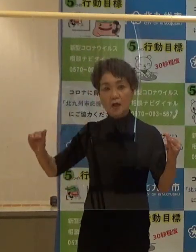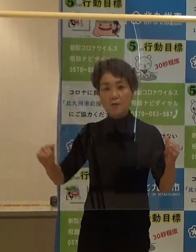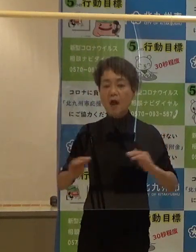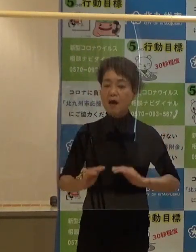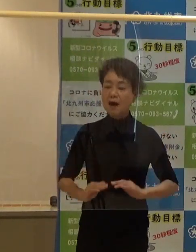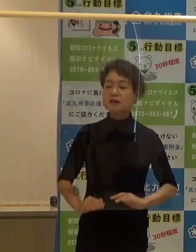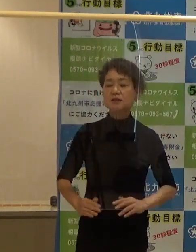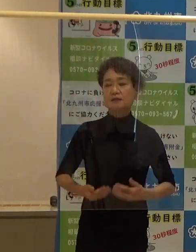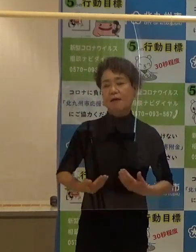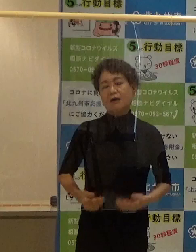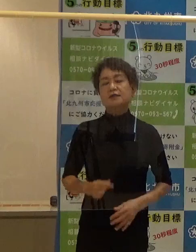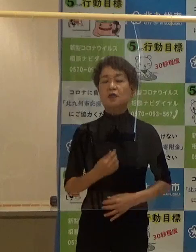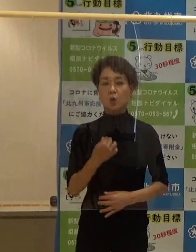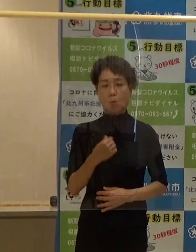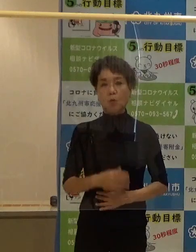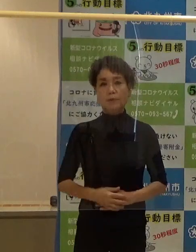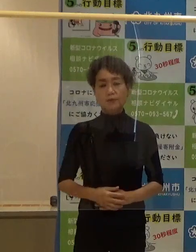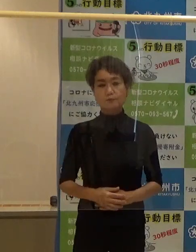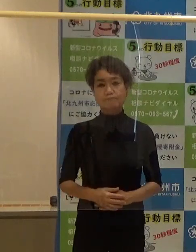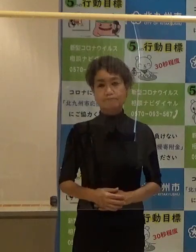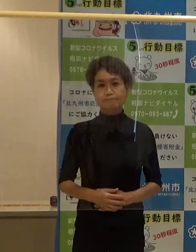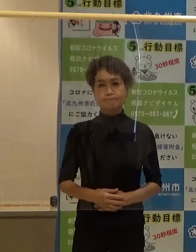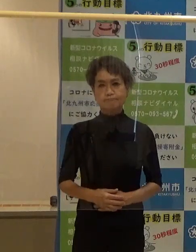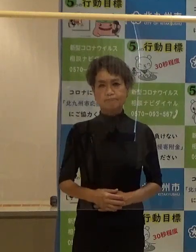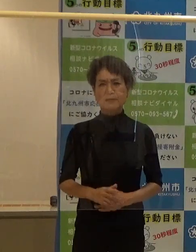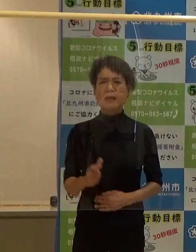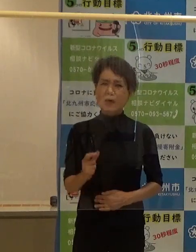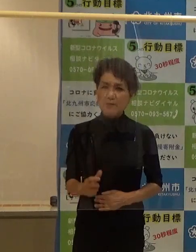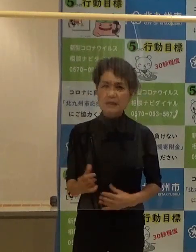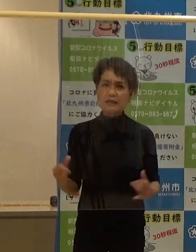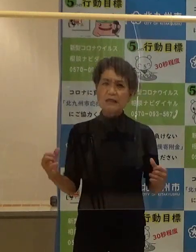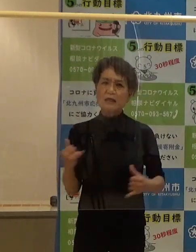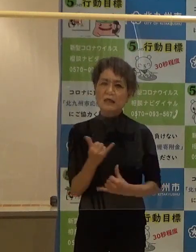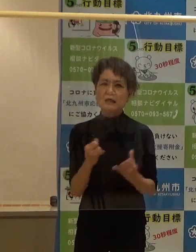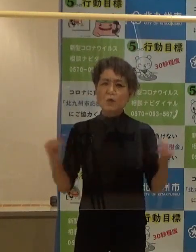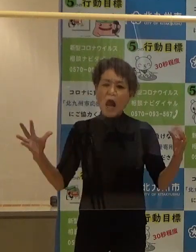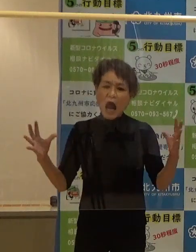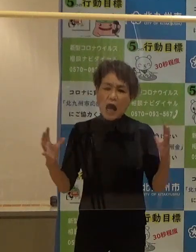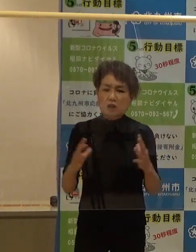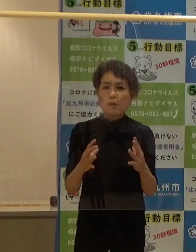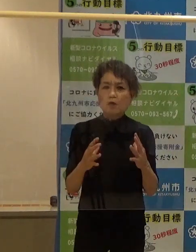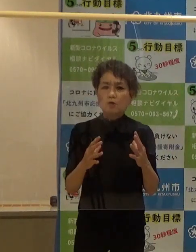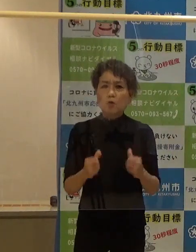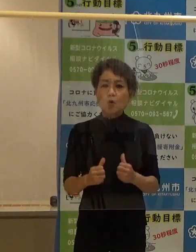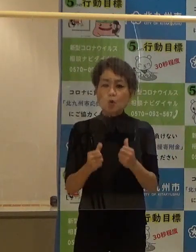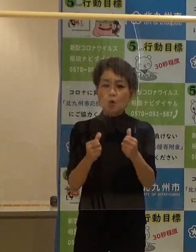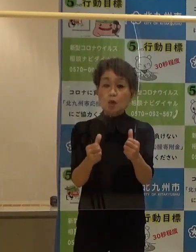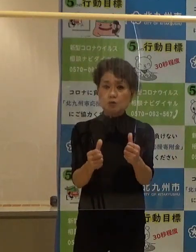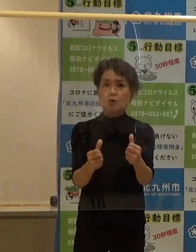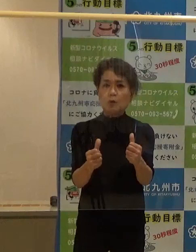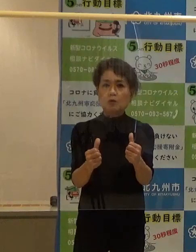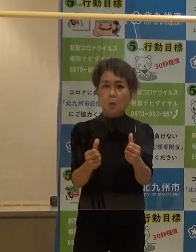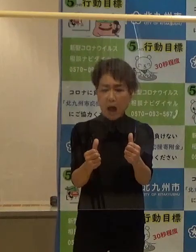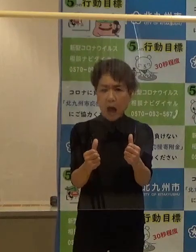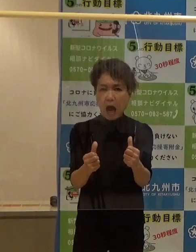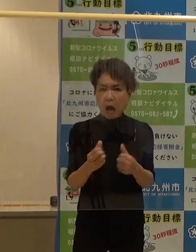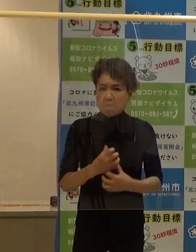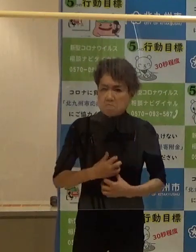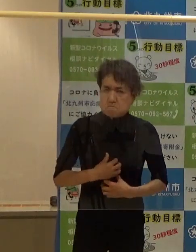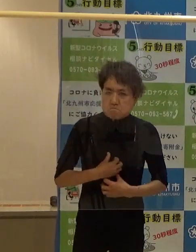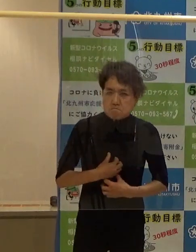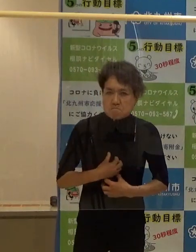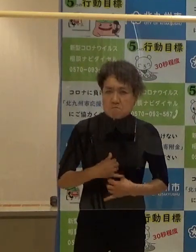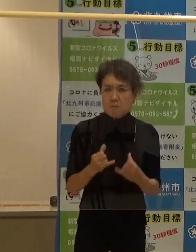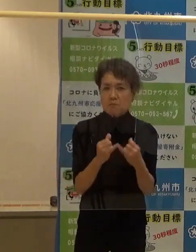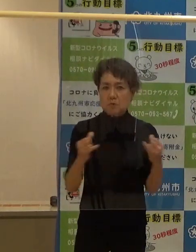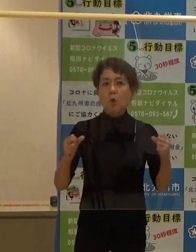心だと思います。ただやっぱり人が集まるところに出向くということについては警戒をされている方が多いと